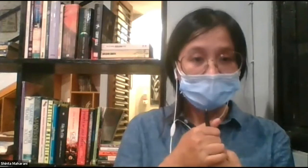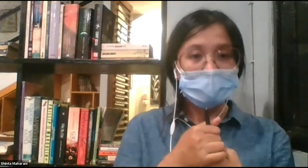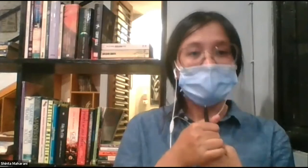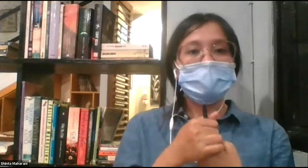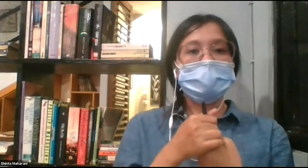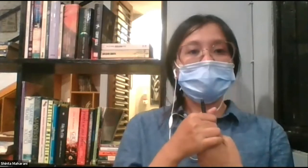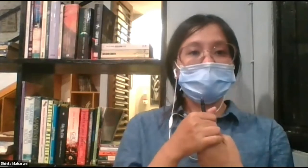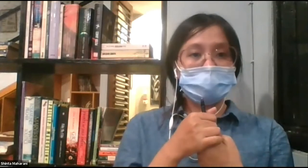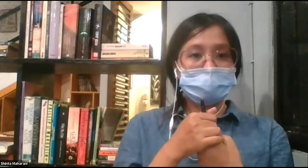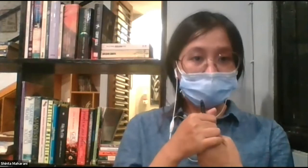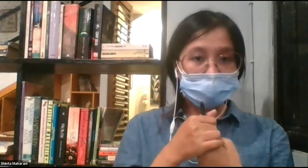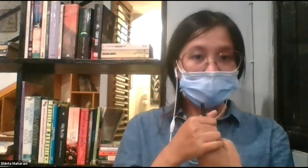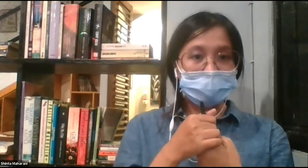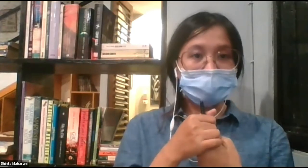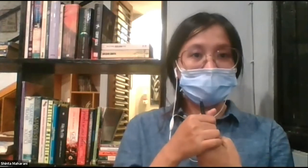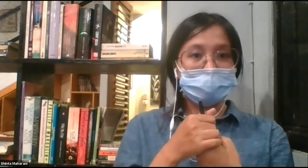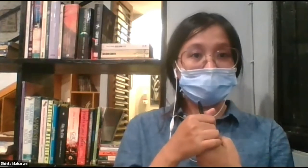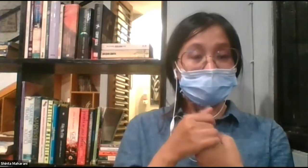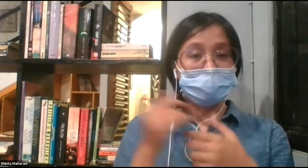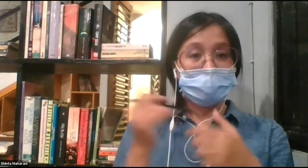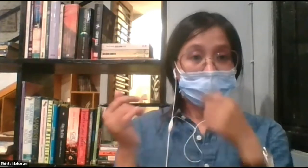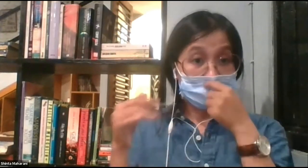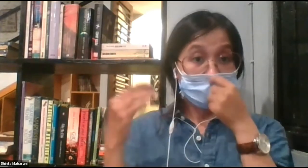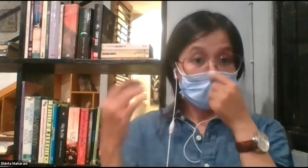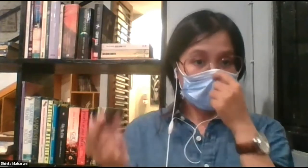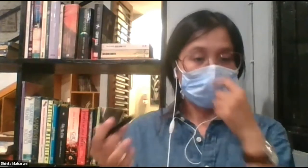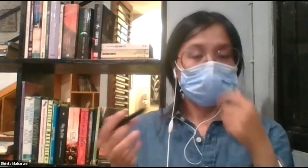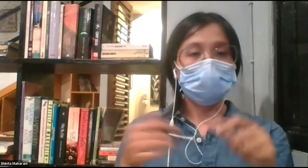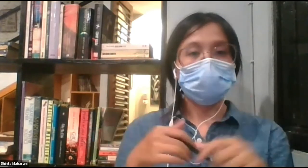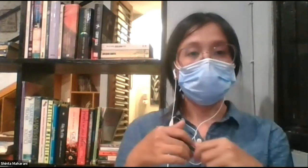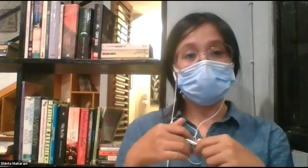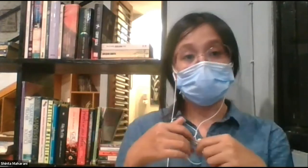cukup sebelum kita melakukan